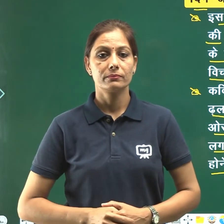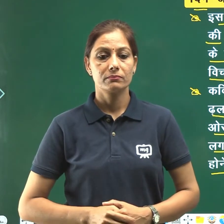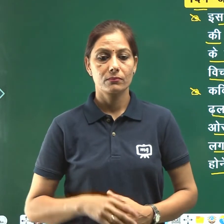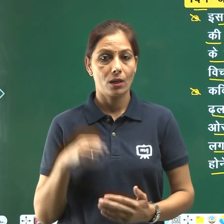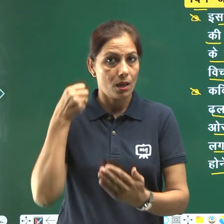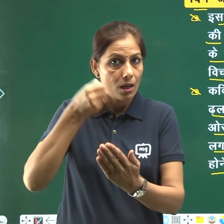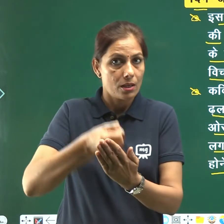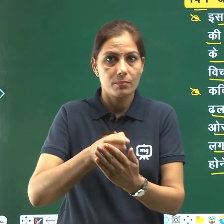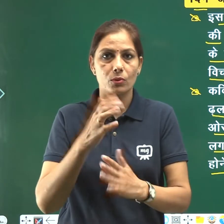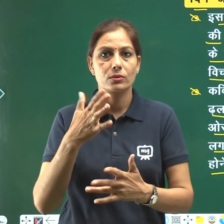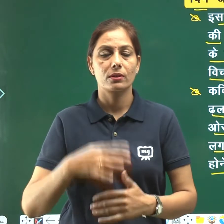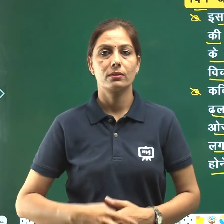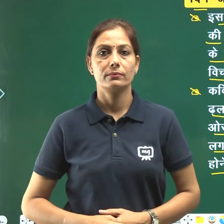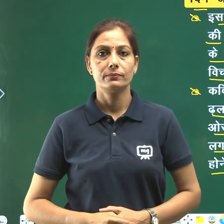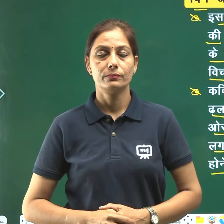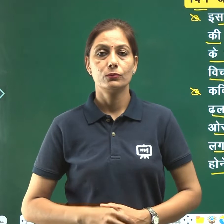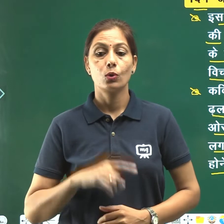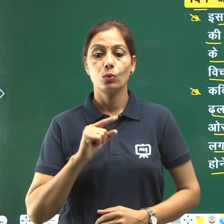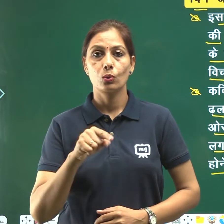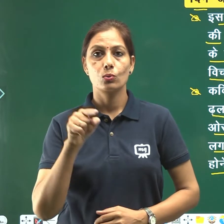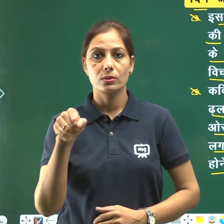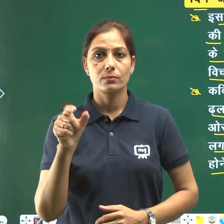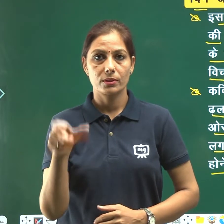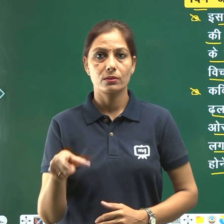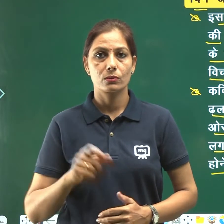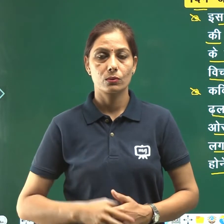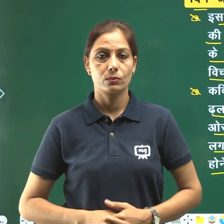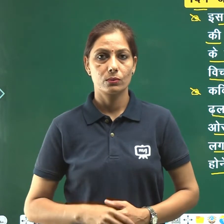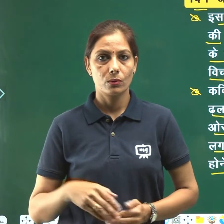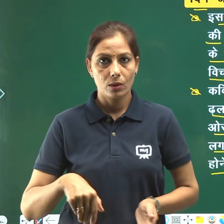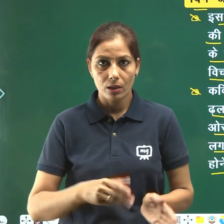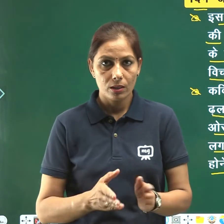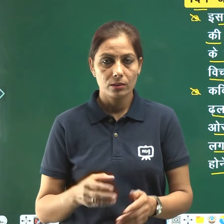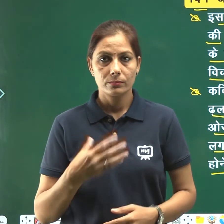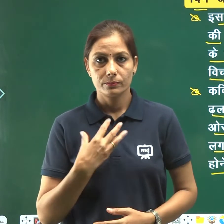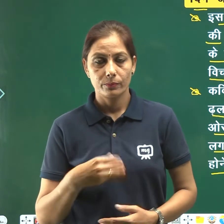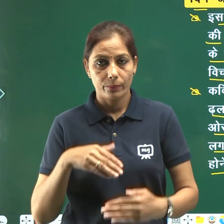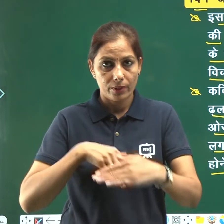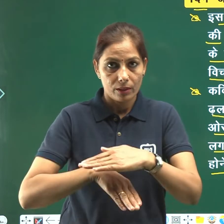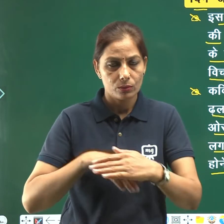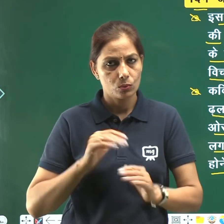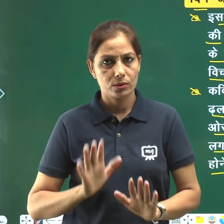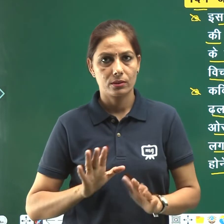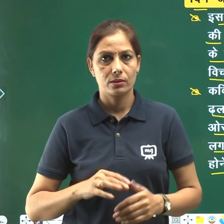नहीं पहुंचा तो उसे रास्ते में ही रात हो जाएगी।